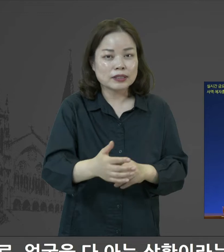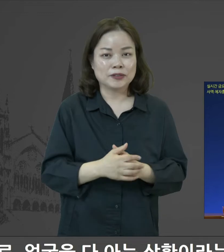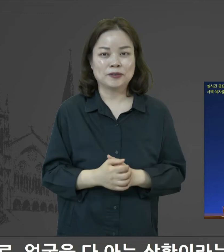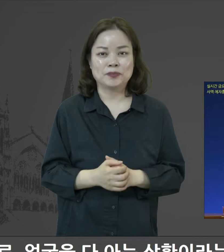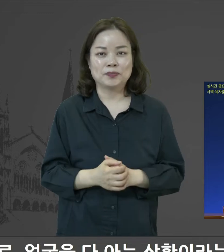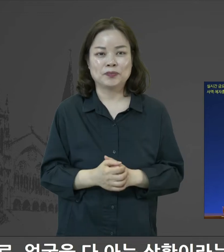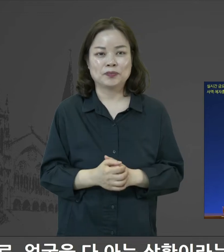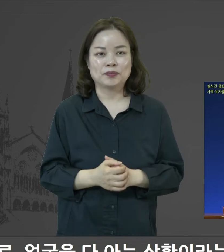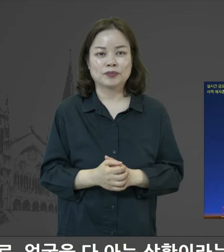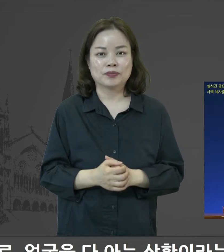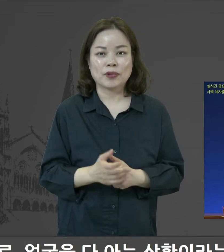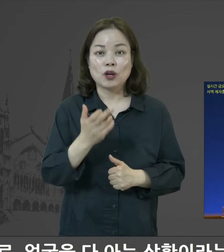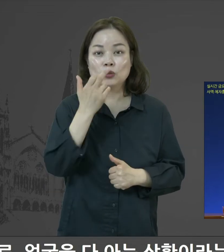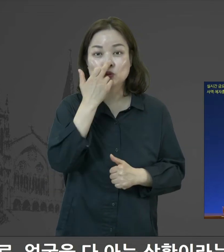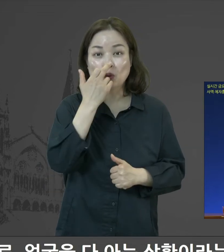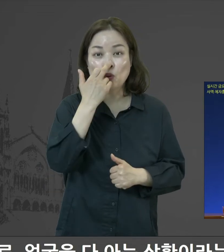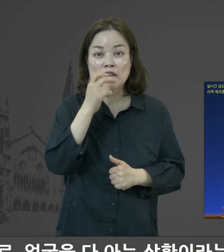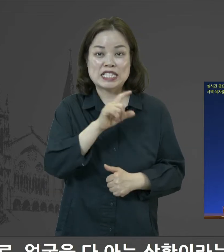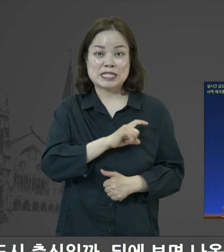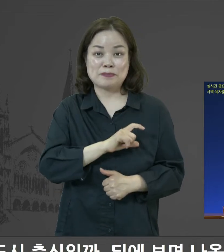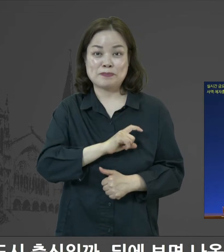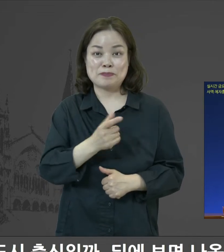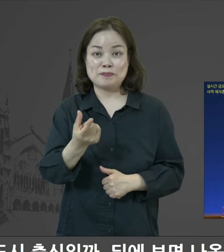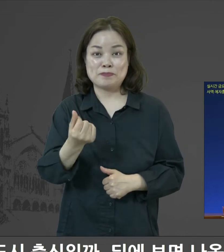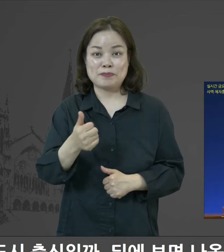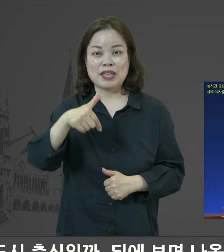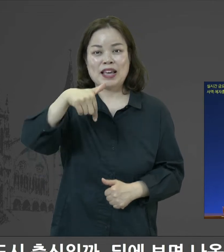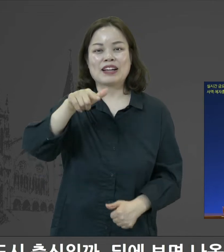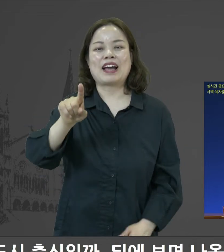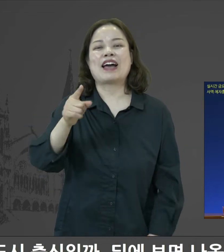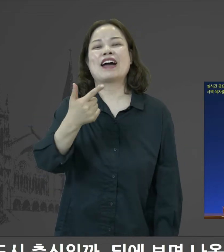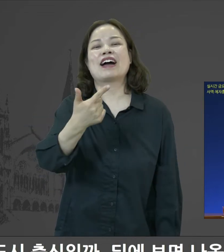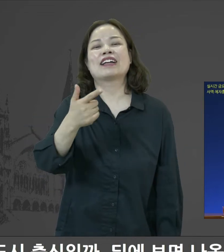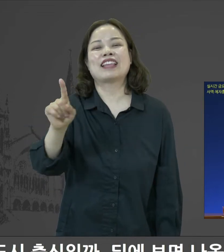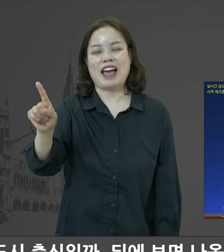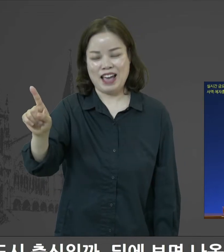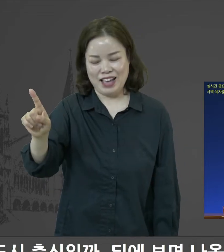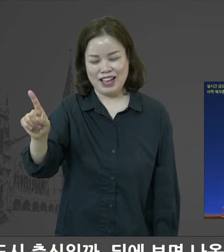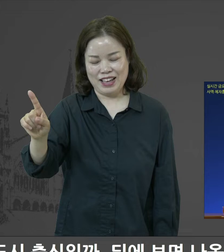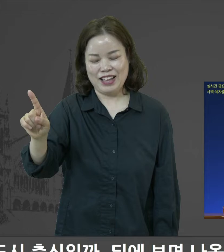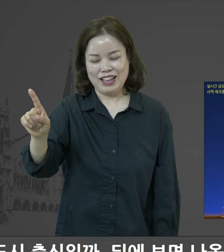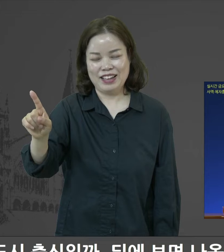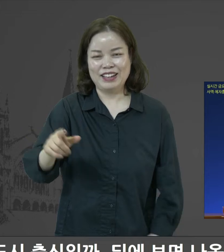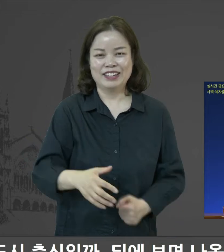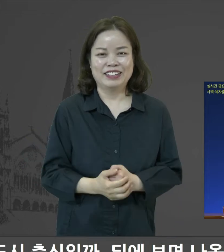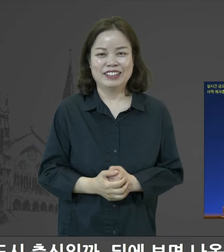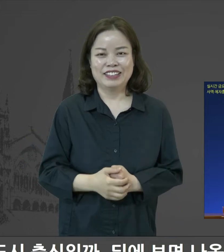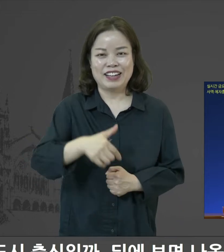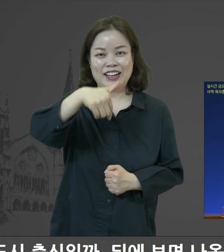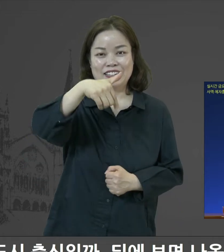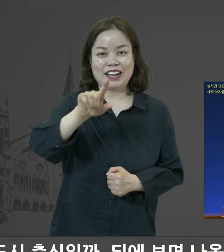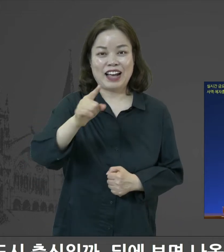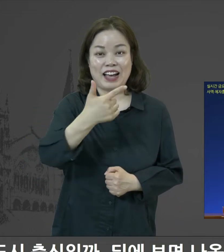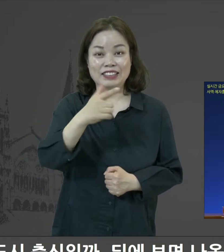드리겠습니다. 초콜릿 이름입니다. 가나. 나오셨어요.